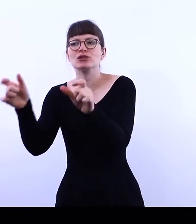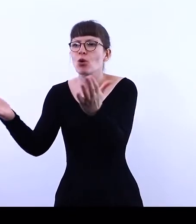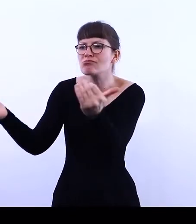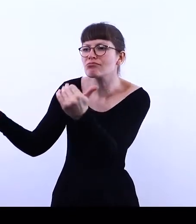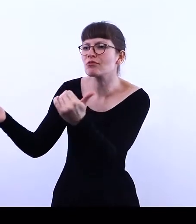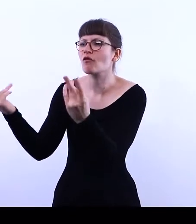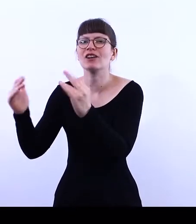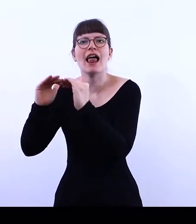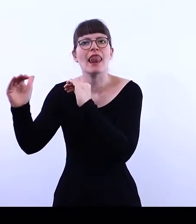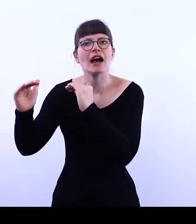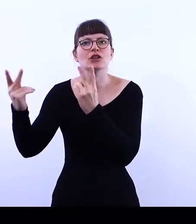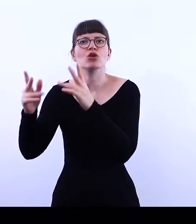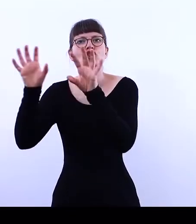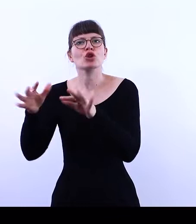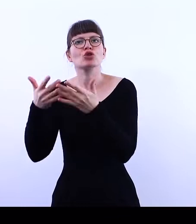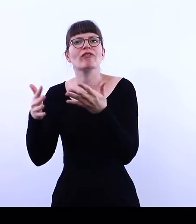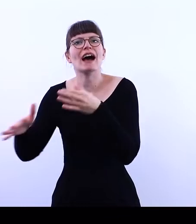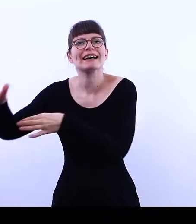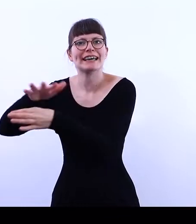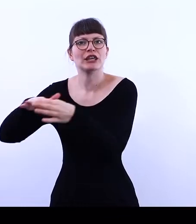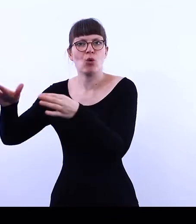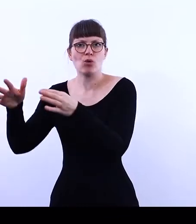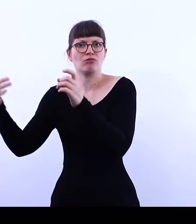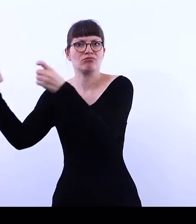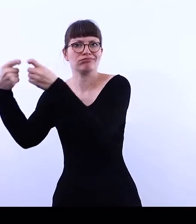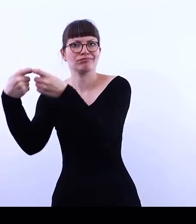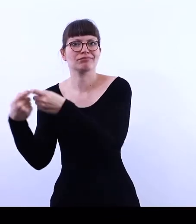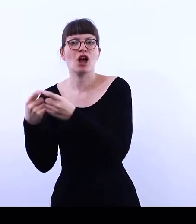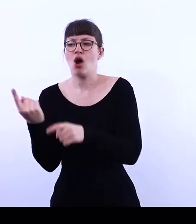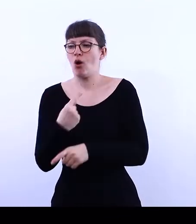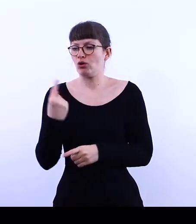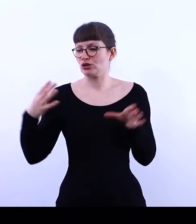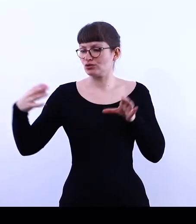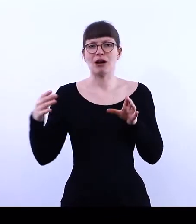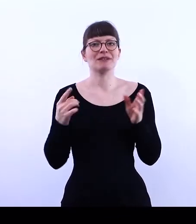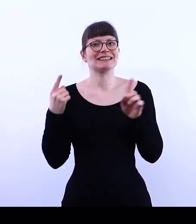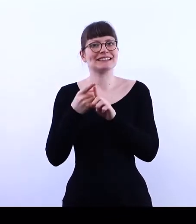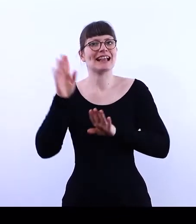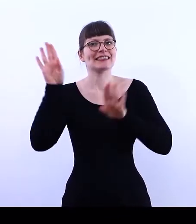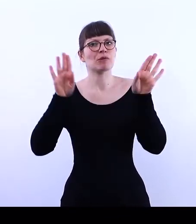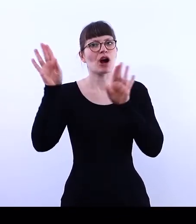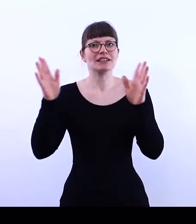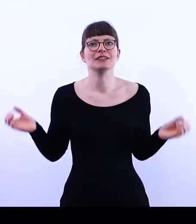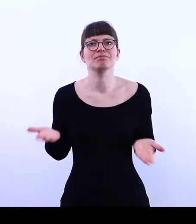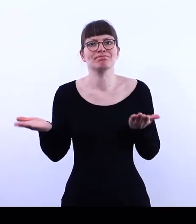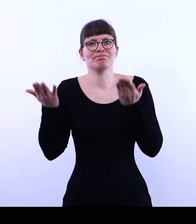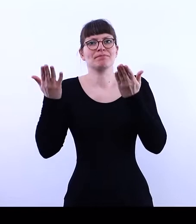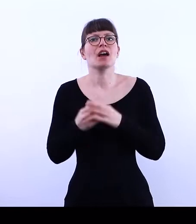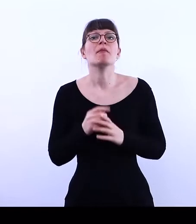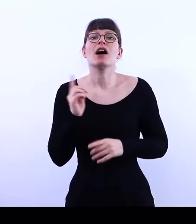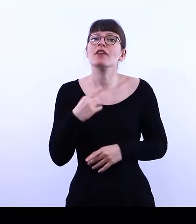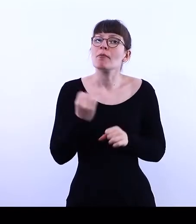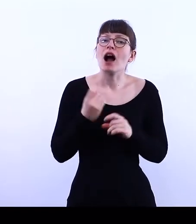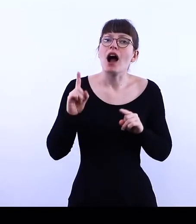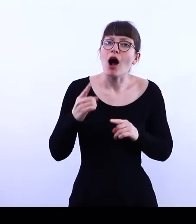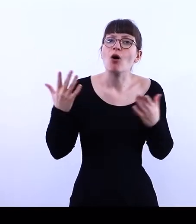strukturschwachen Regionen zu erreichen und für unser gemeinsames Ziel, unsere Demokratie zu gewinnen. Was wir allerdings auch tun, ist, dass